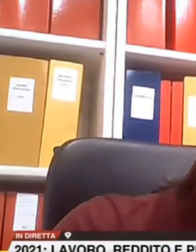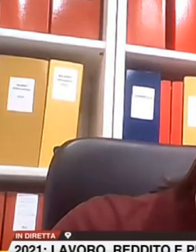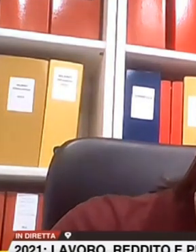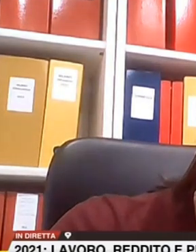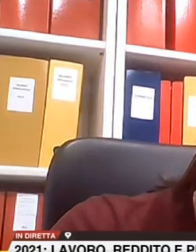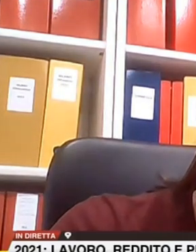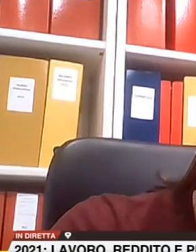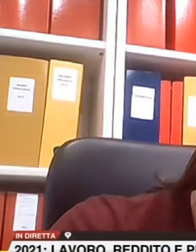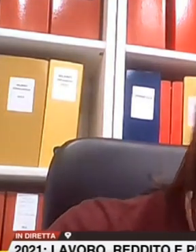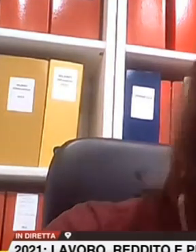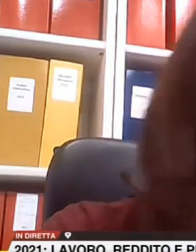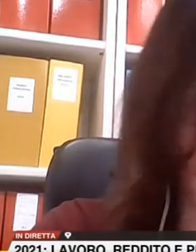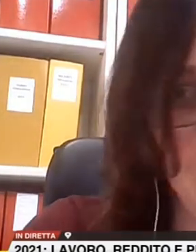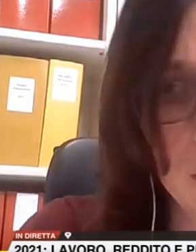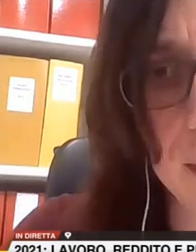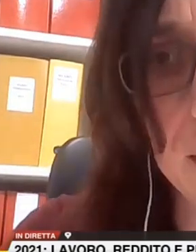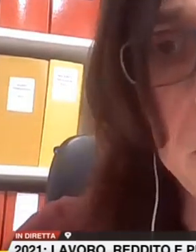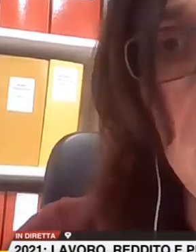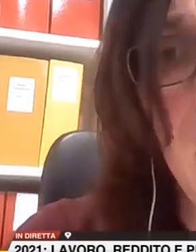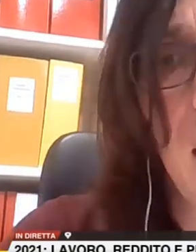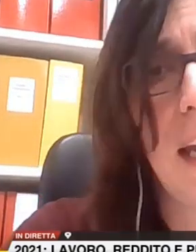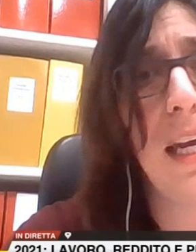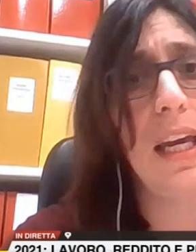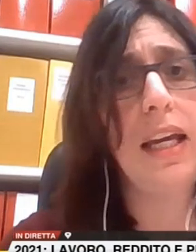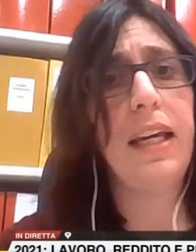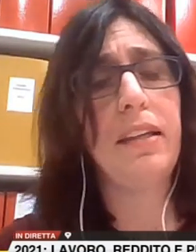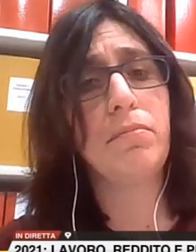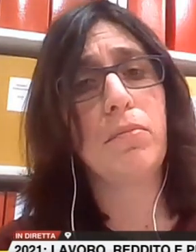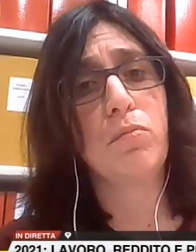dell'Università di Trieste, che è Paolo Feltrin.